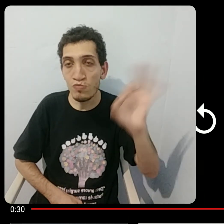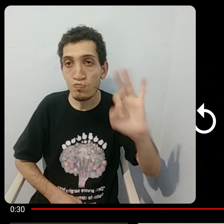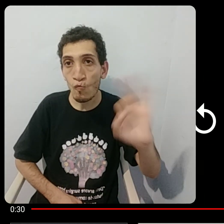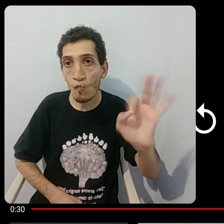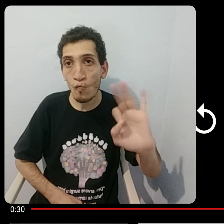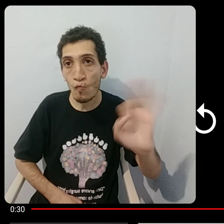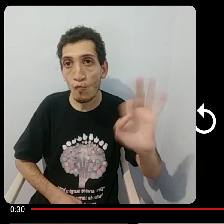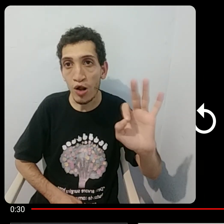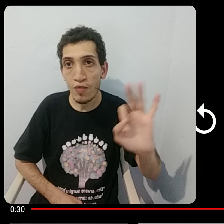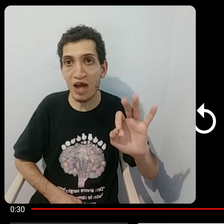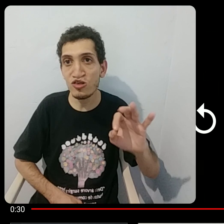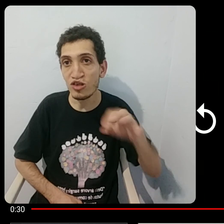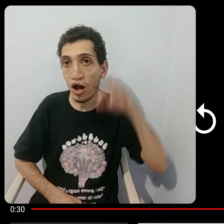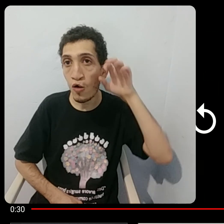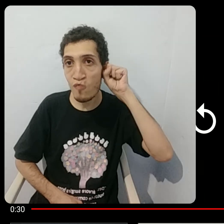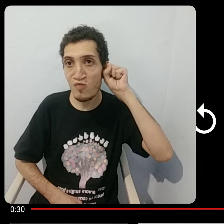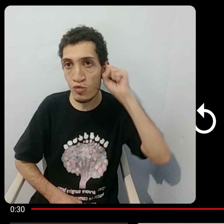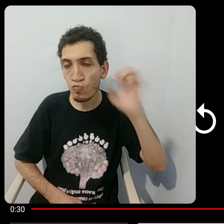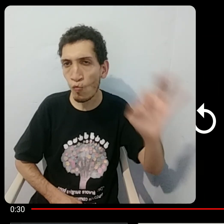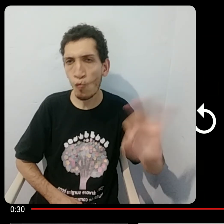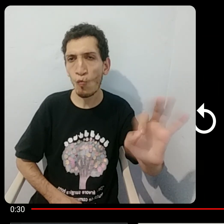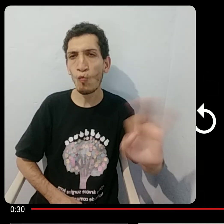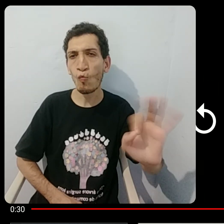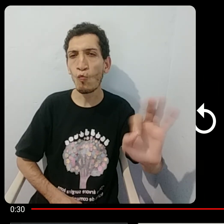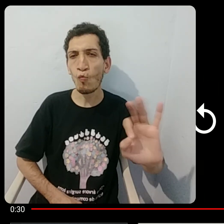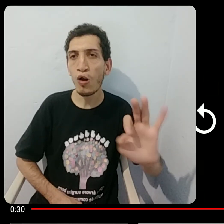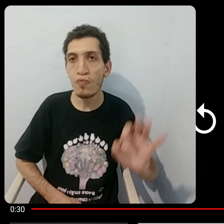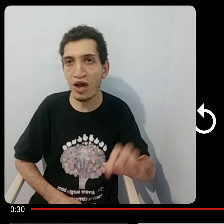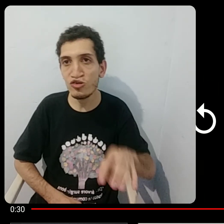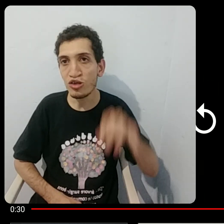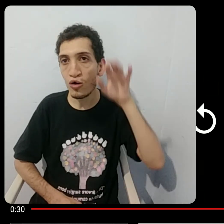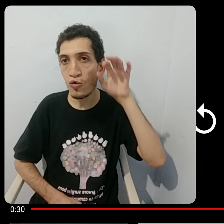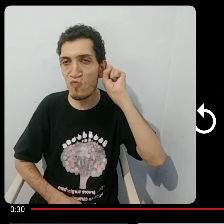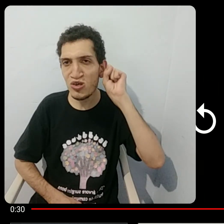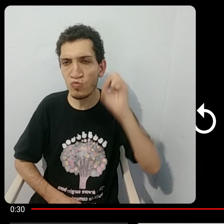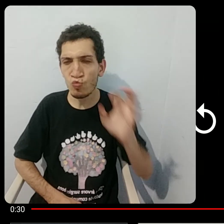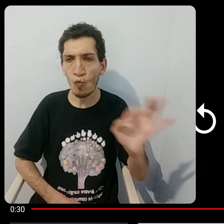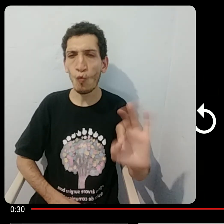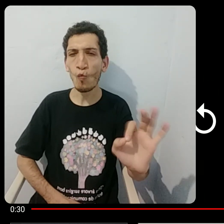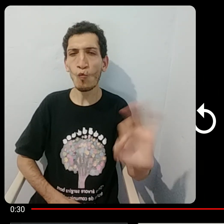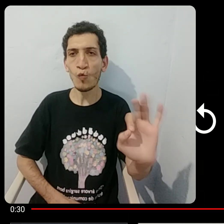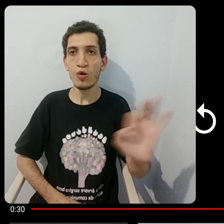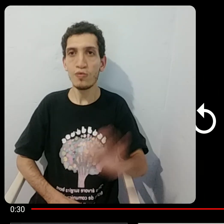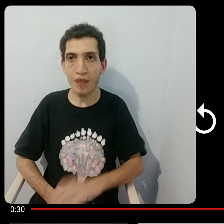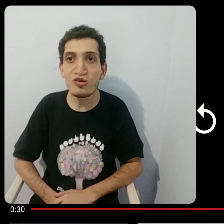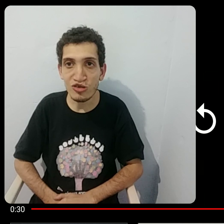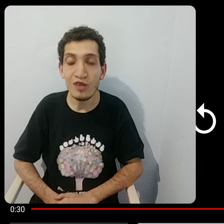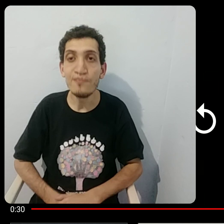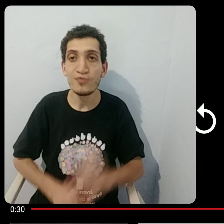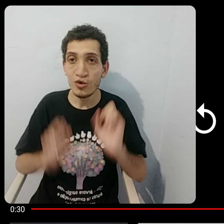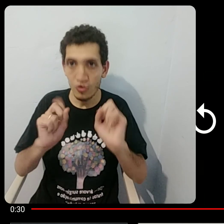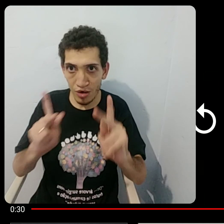ouvir lainha, ouvir lainha, ouvir lainha,